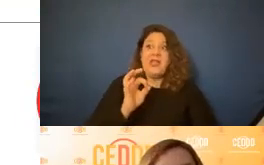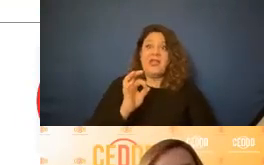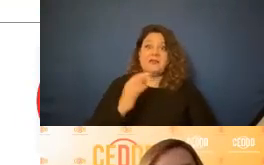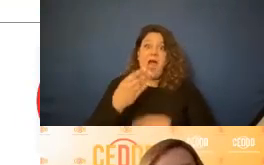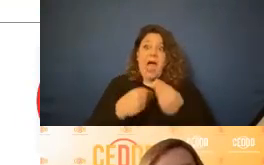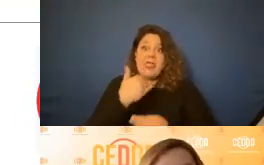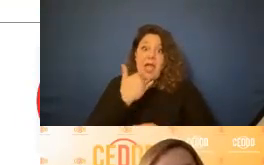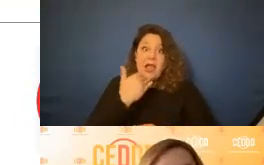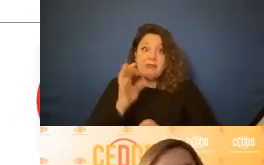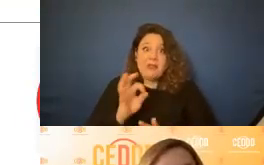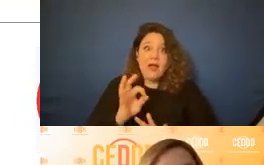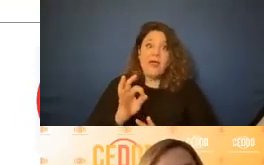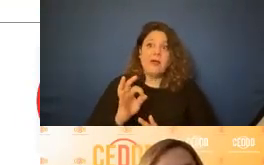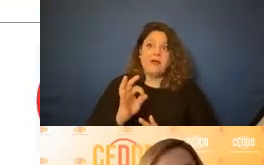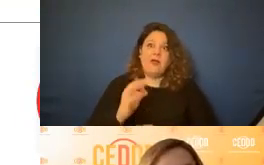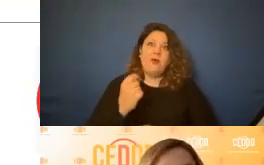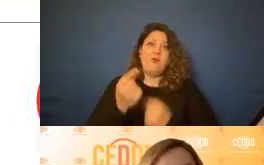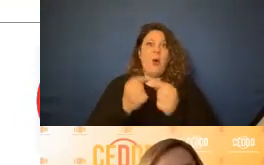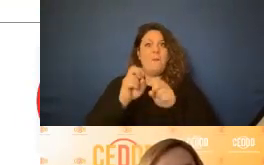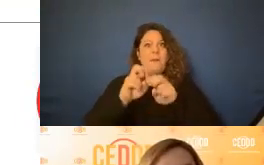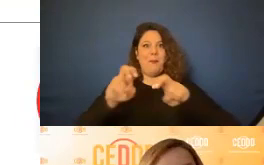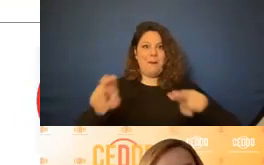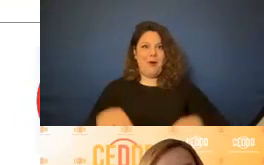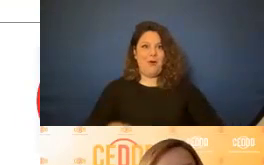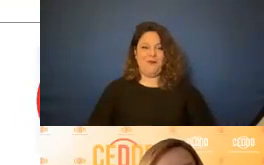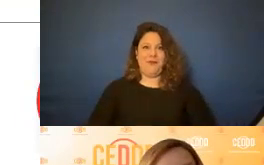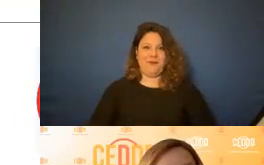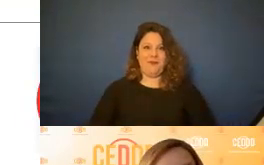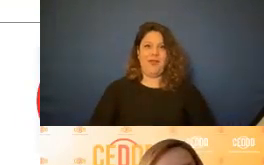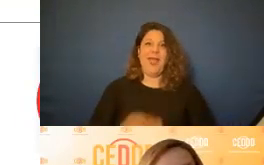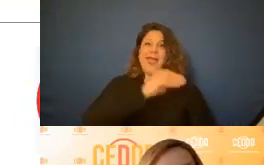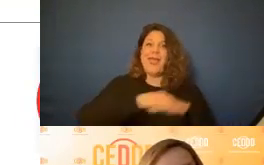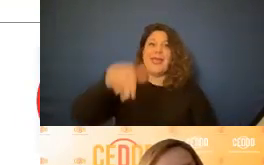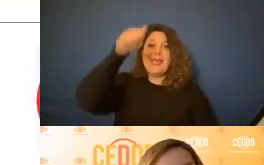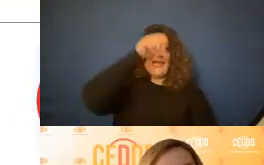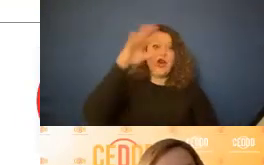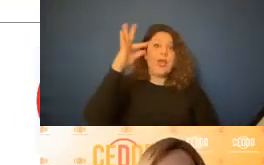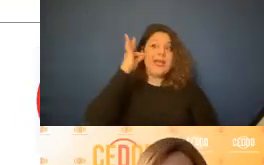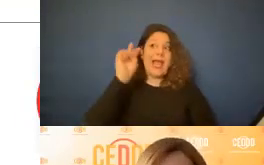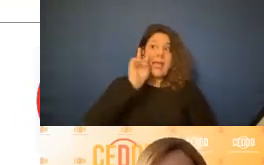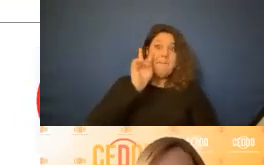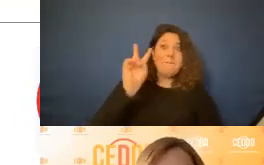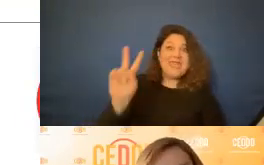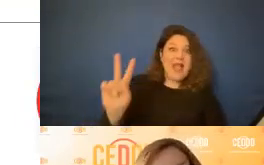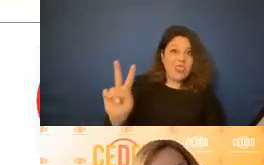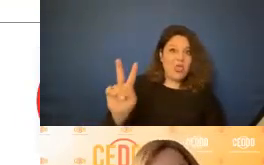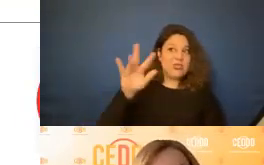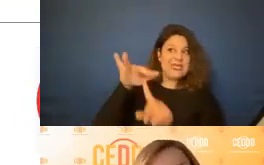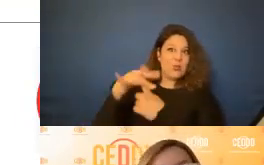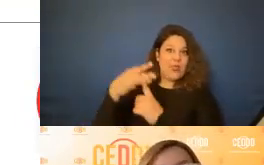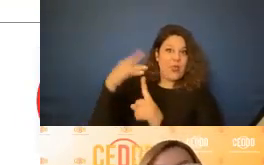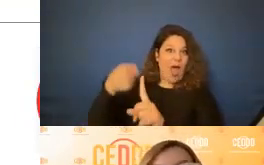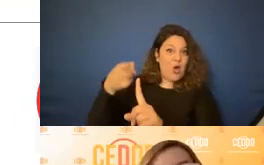algo, ¿no? Los espectadores, los niños y niñas que están mirando cómo se está acosando al otro, muchas